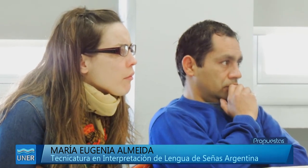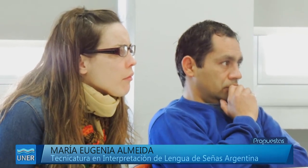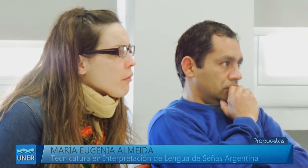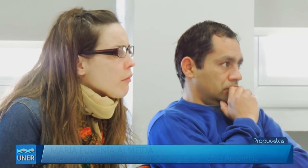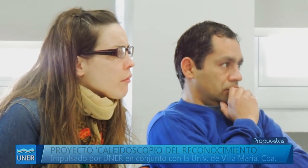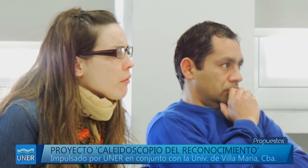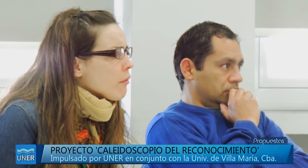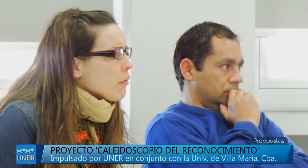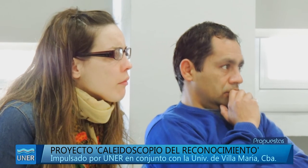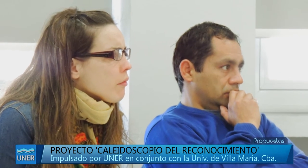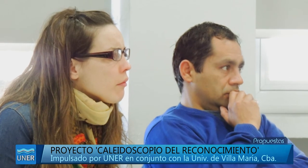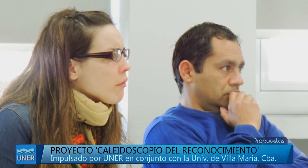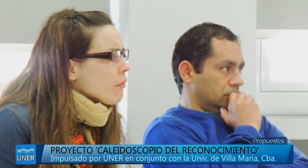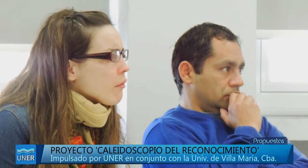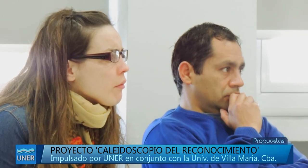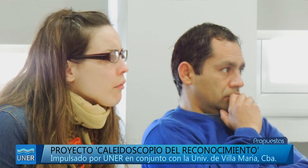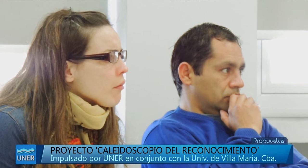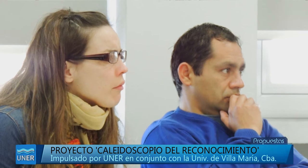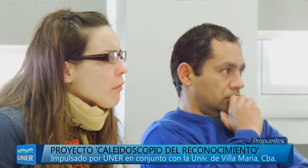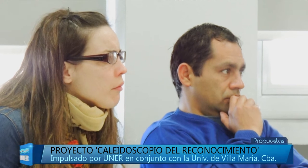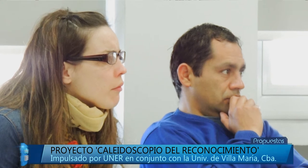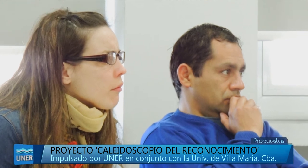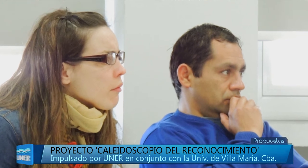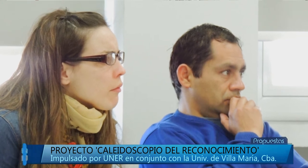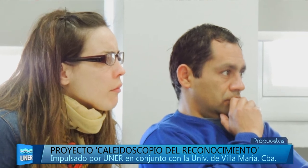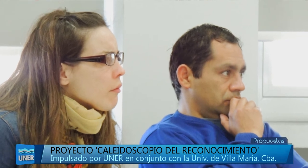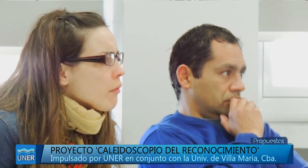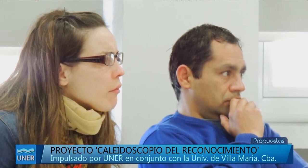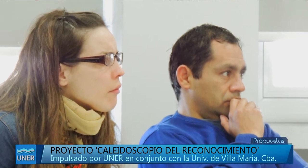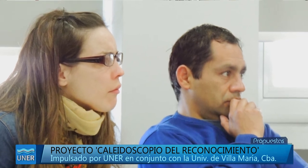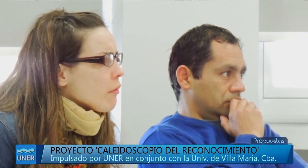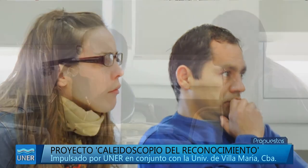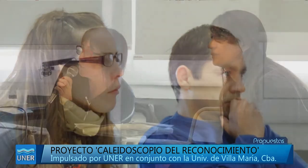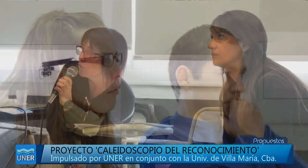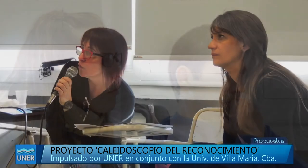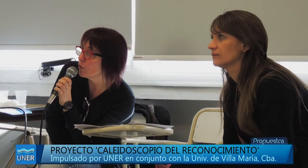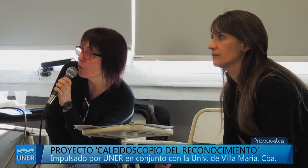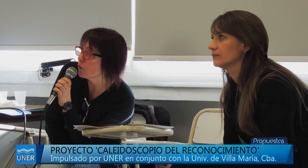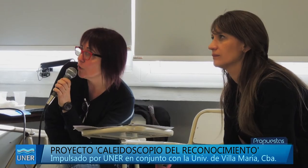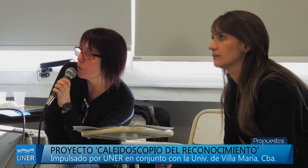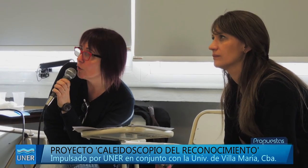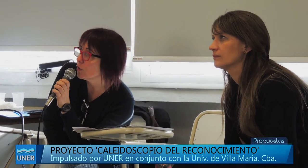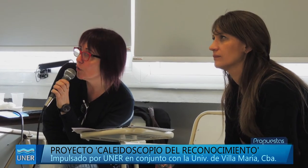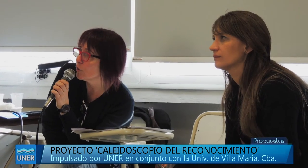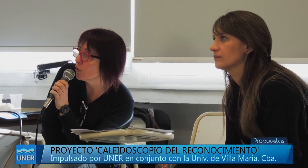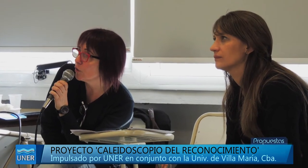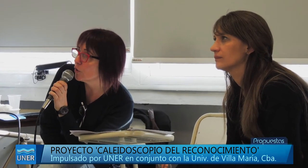que pueda ser pensado no solamente como algo educativo, sino como algo para disfrutar. El